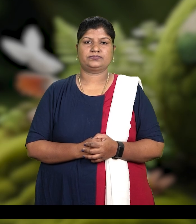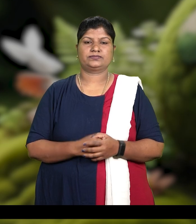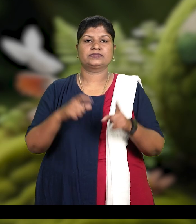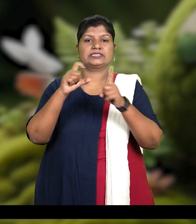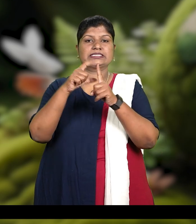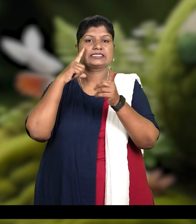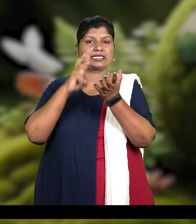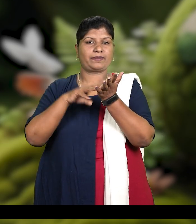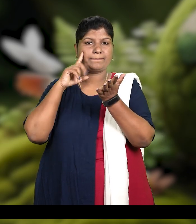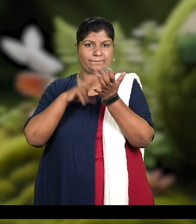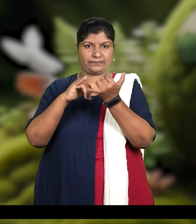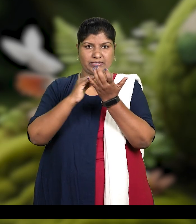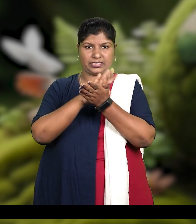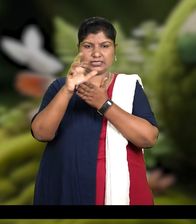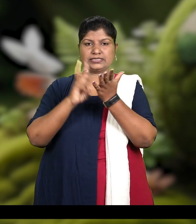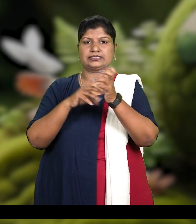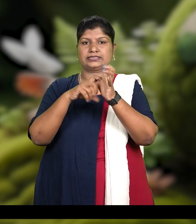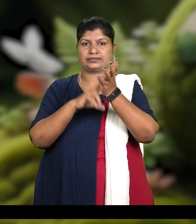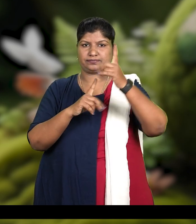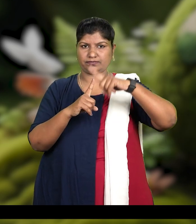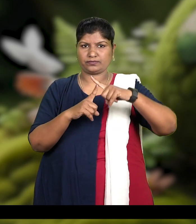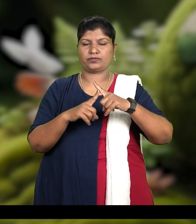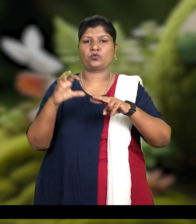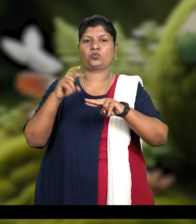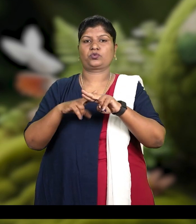मानवी हस्तक्षेपामुळे परिसंस्थेतील घट.